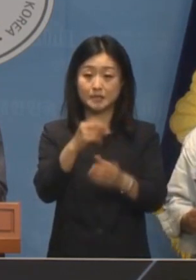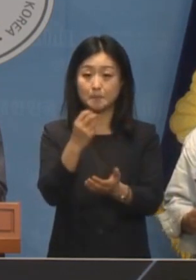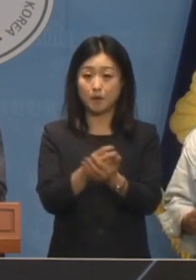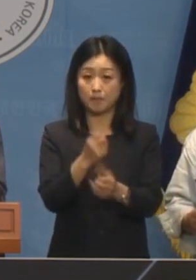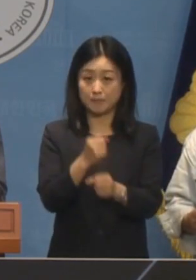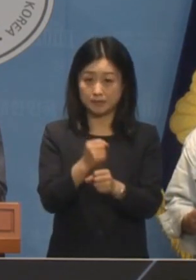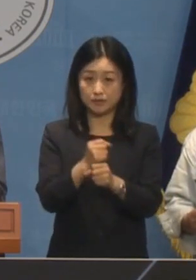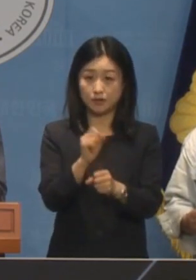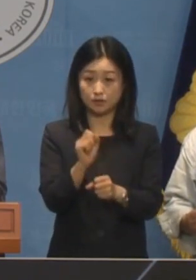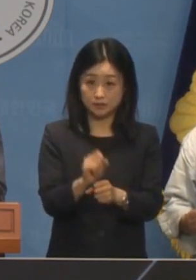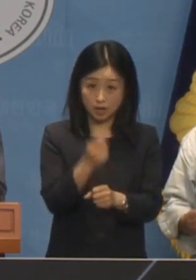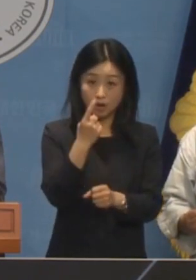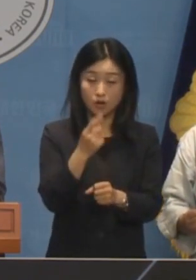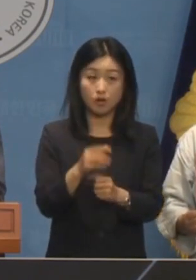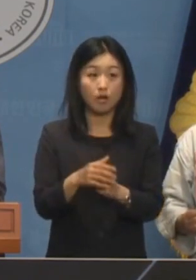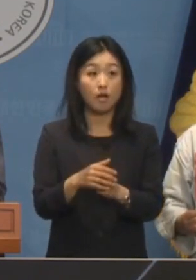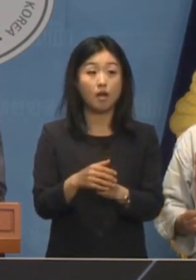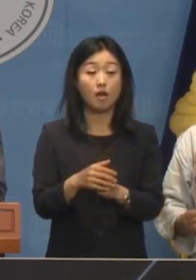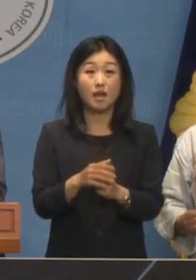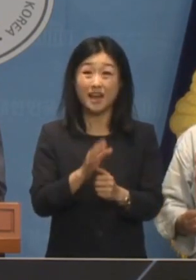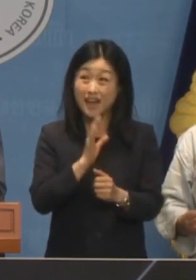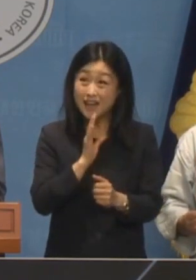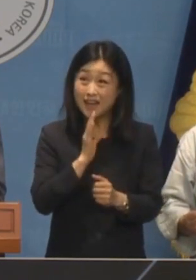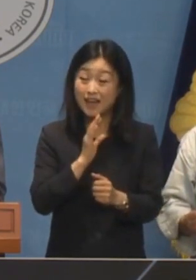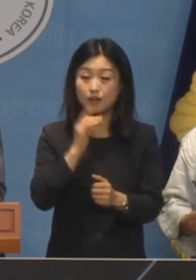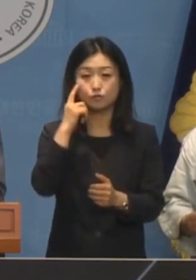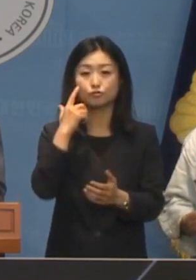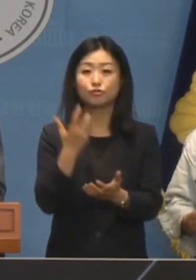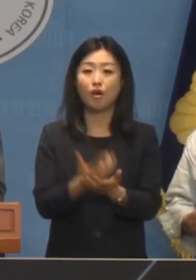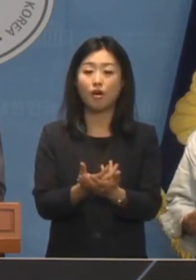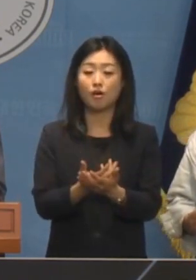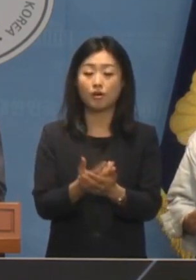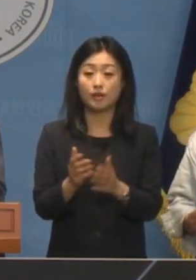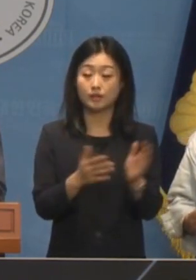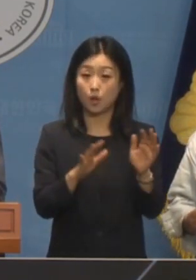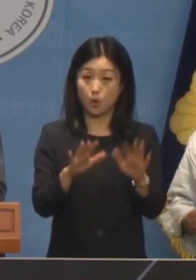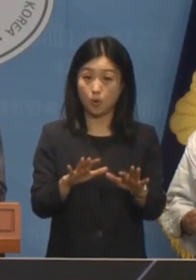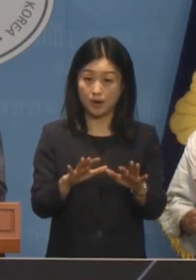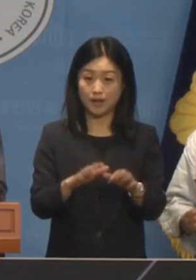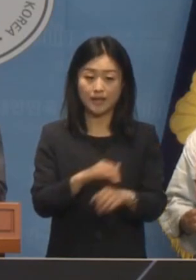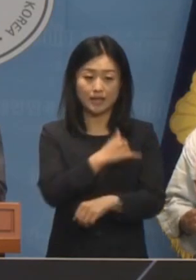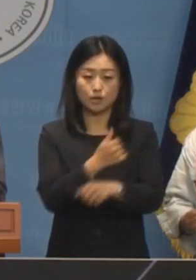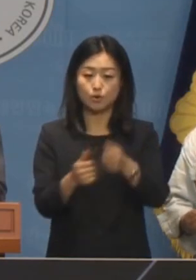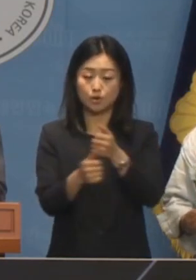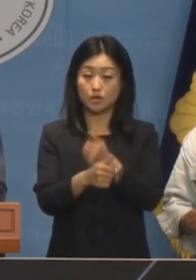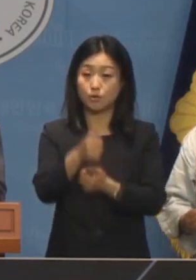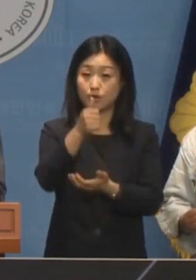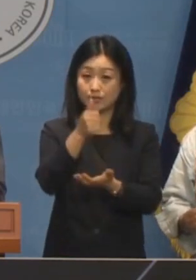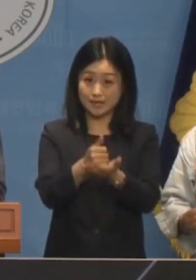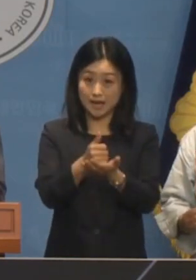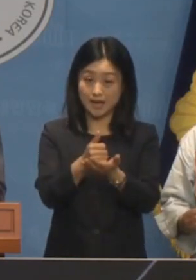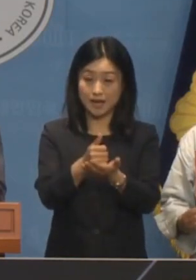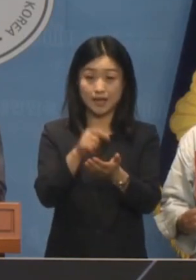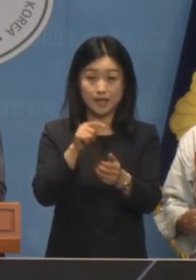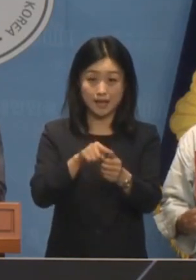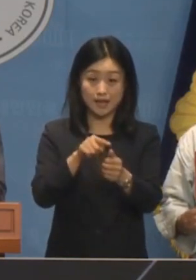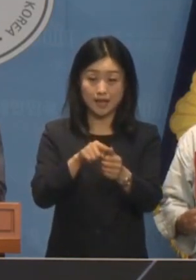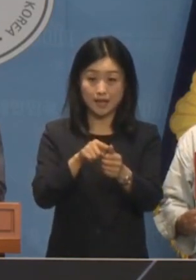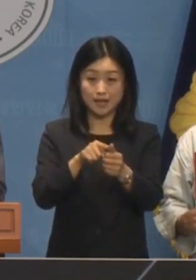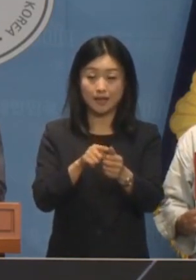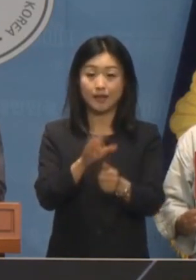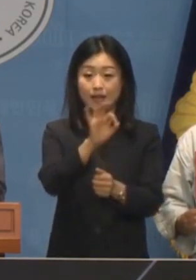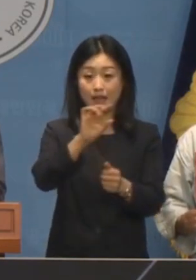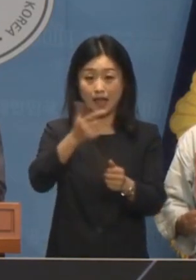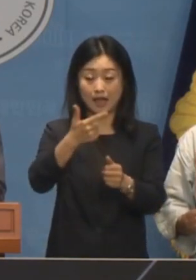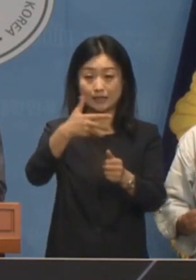전 국민이 경악하는 일이 있었다. 이런 상황에 근본에 올바른 인권, 균형 잡힌 천부 인권을 실행할